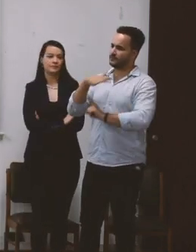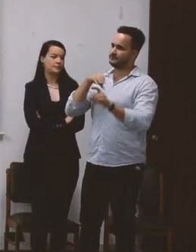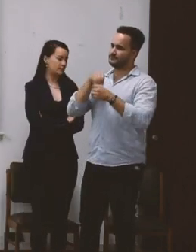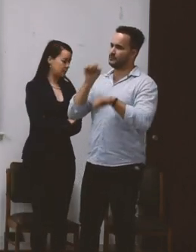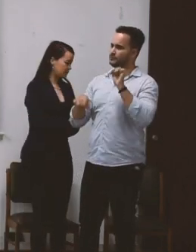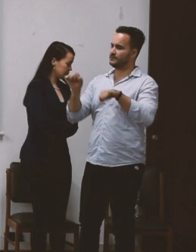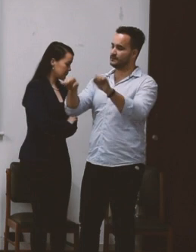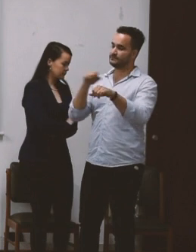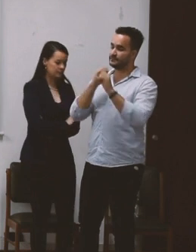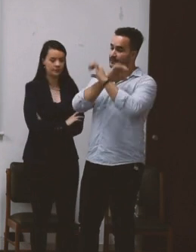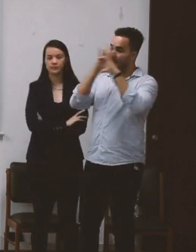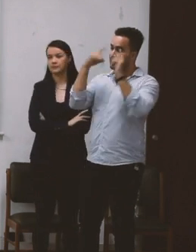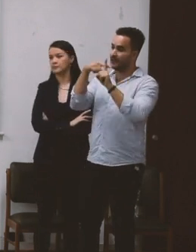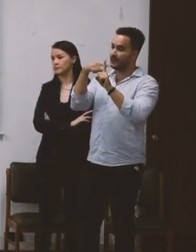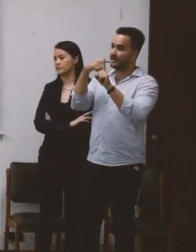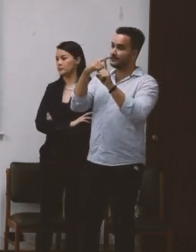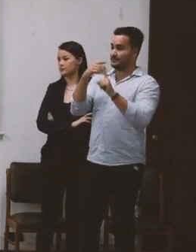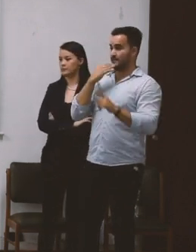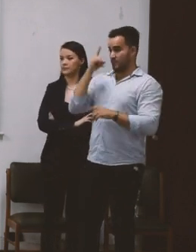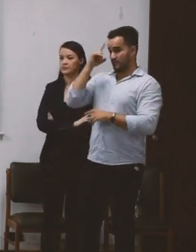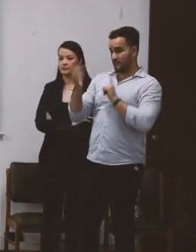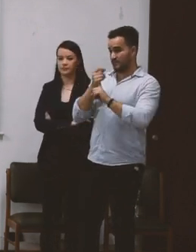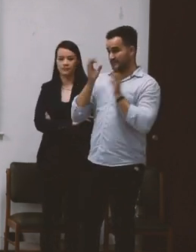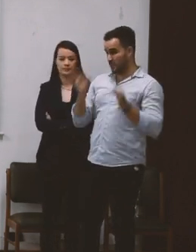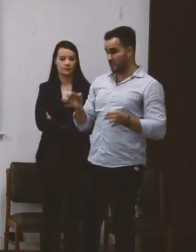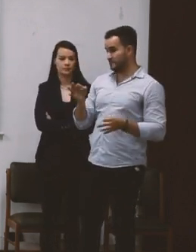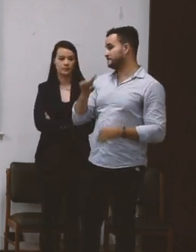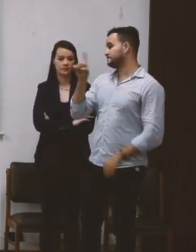serie de expectativas que quizá nunca lleguen a pasar.